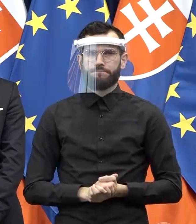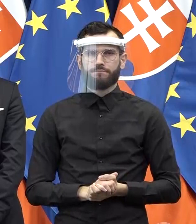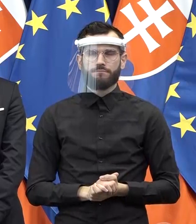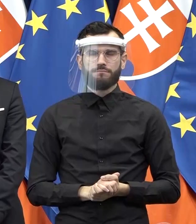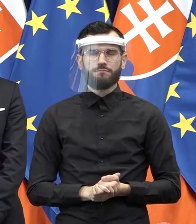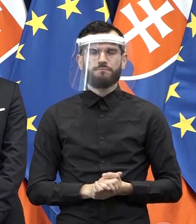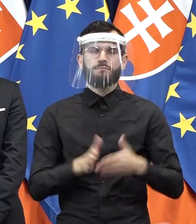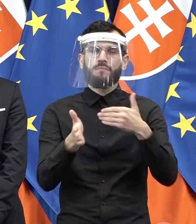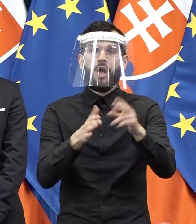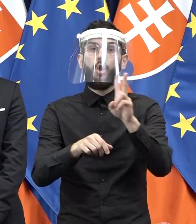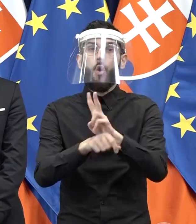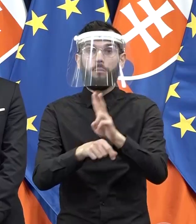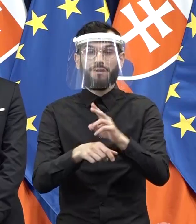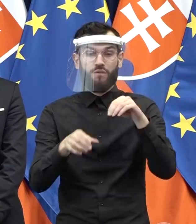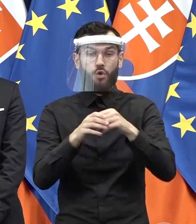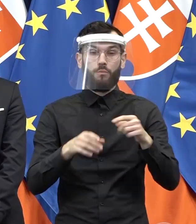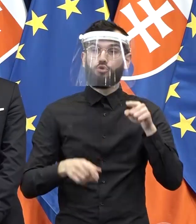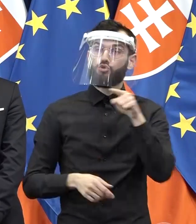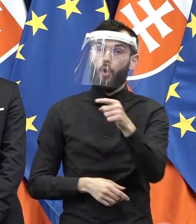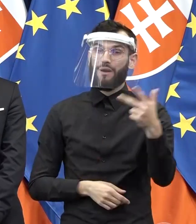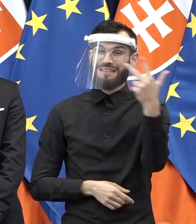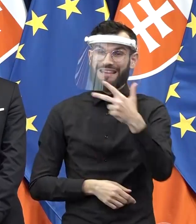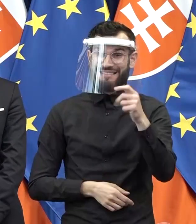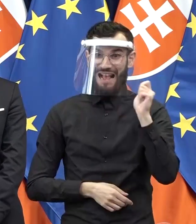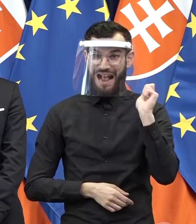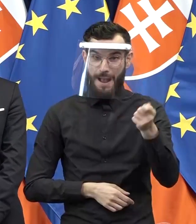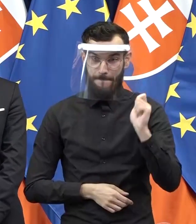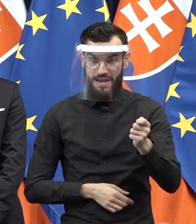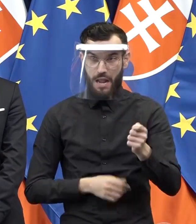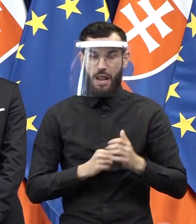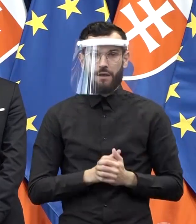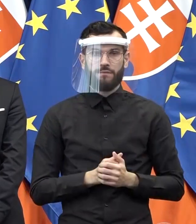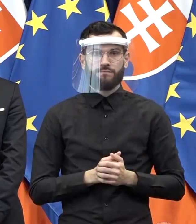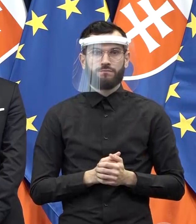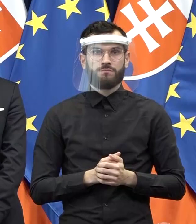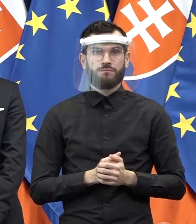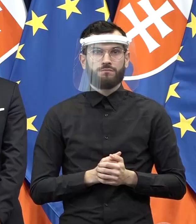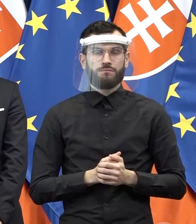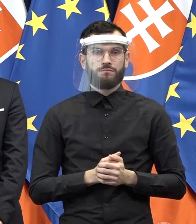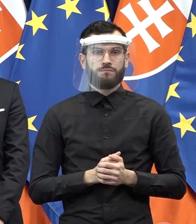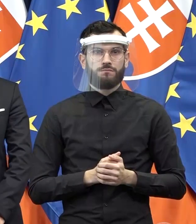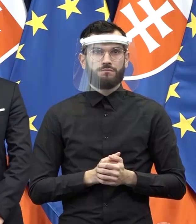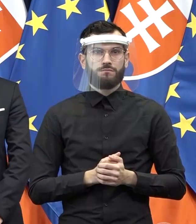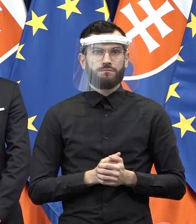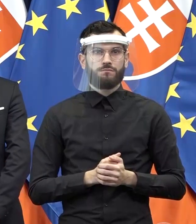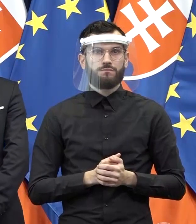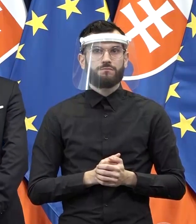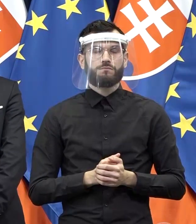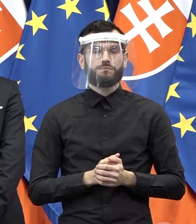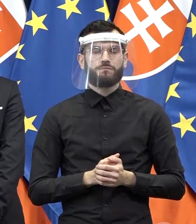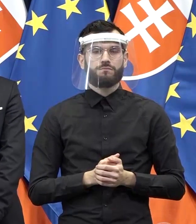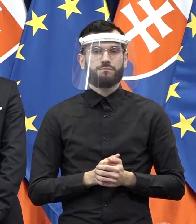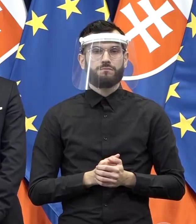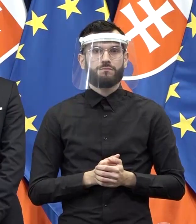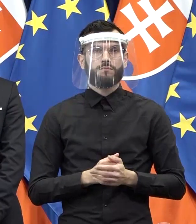Ďalšie opatrenie, aby sa do 30. apríla nemohlo prísť k výkonu